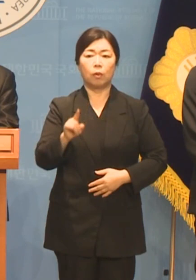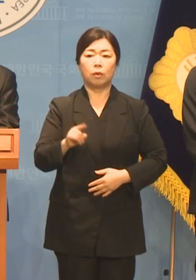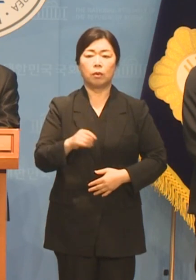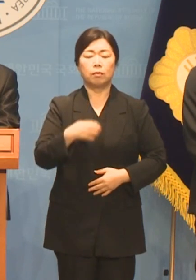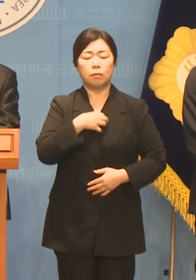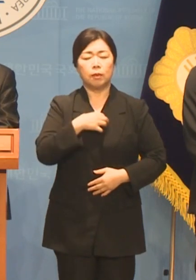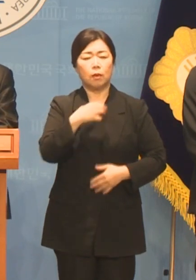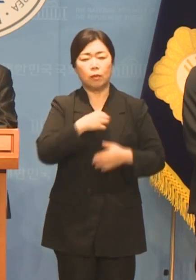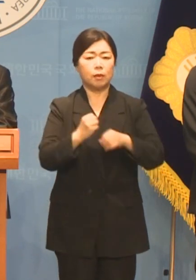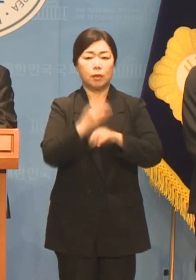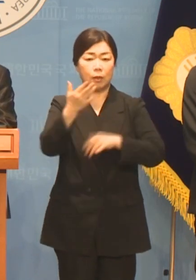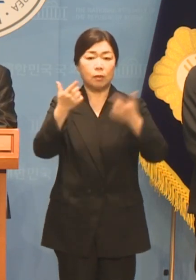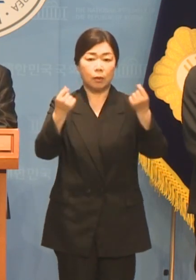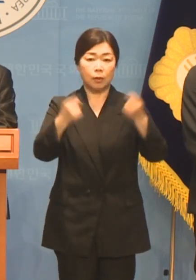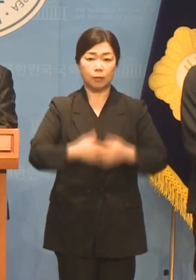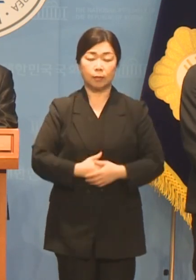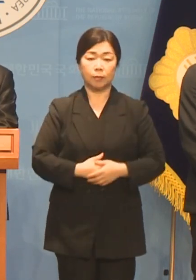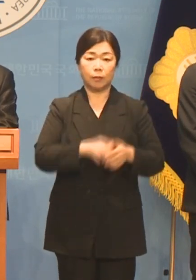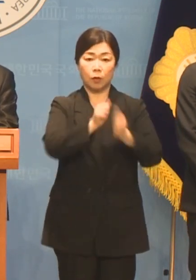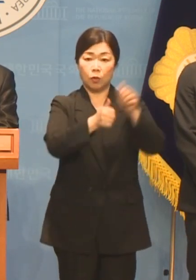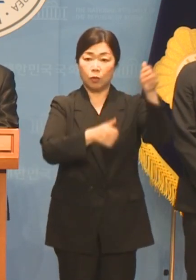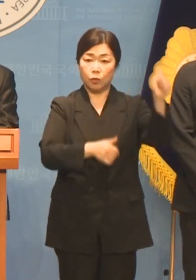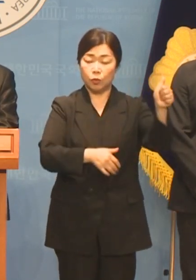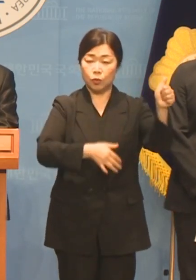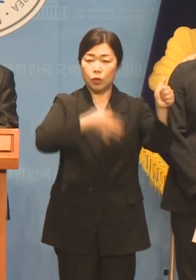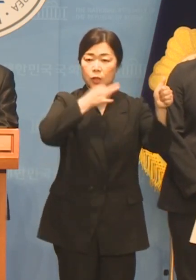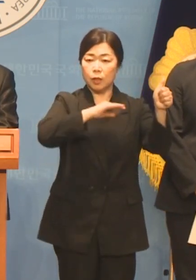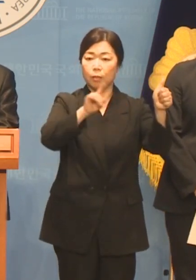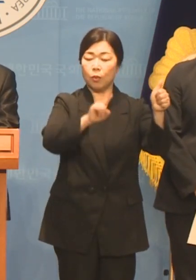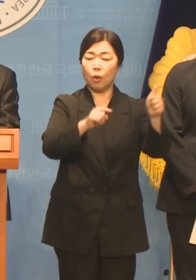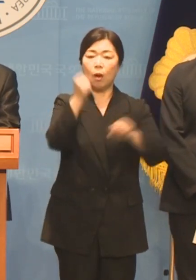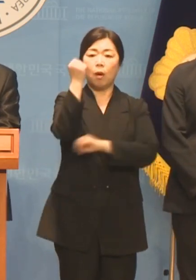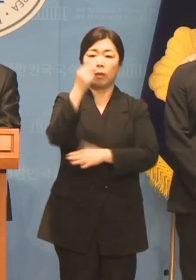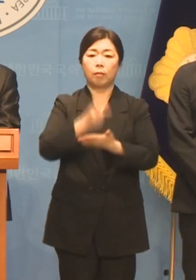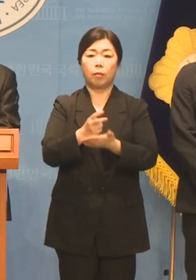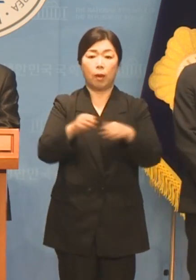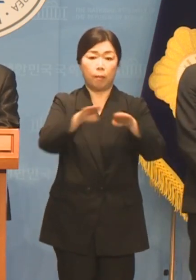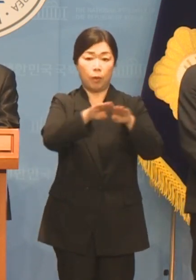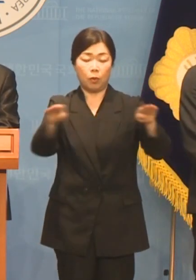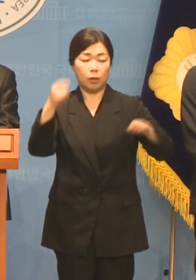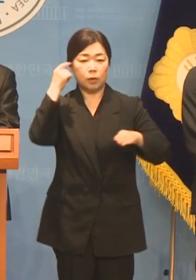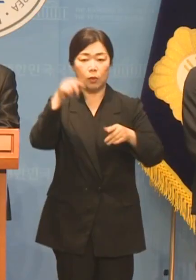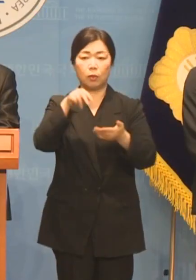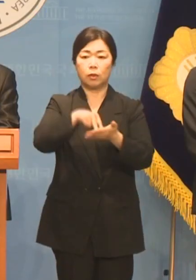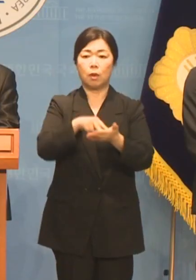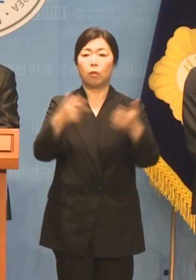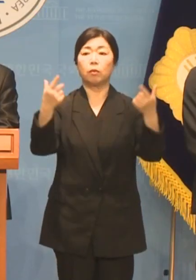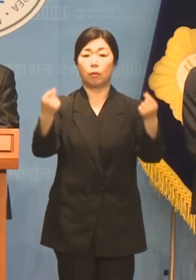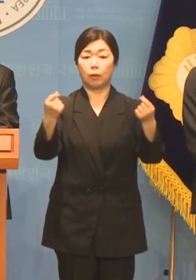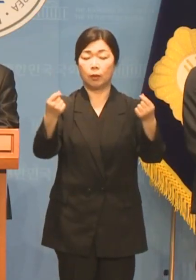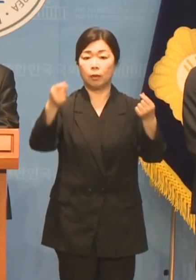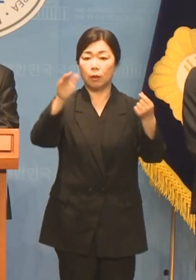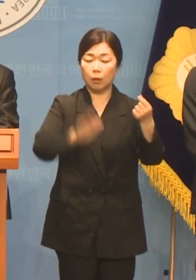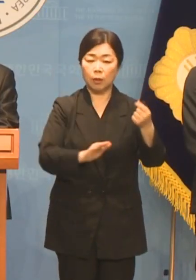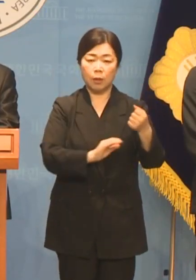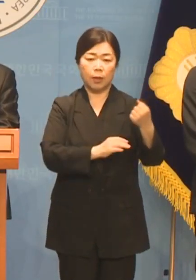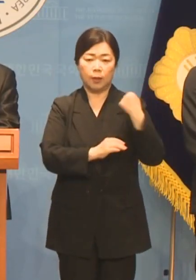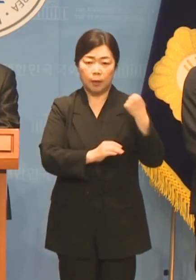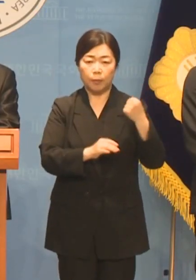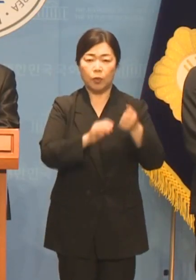불과합니다. 주주의 비례적 이익은 헌법의 평등 정신과 맞닿아 있음에도